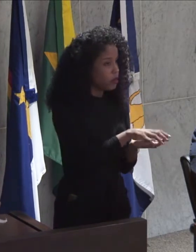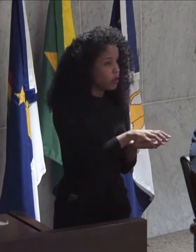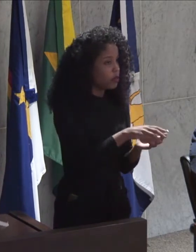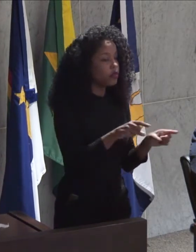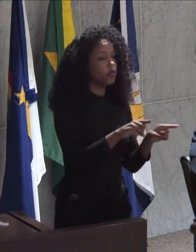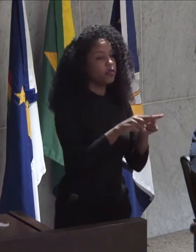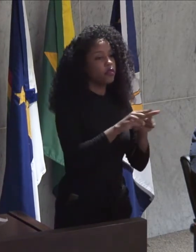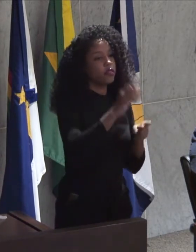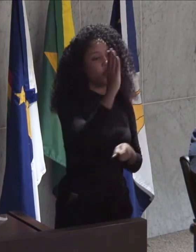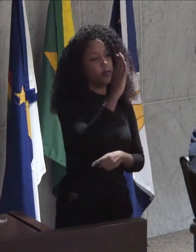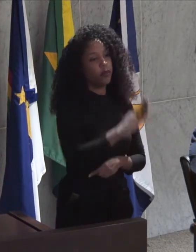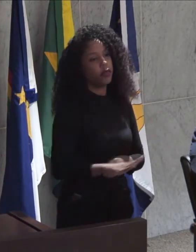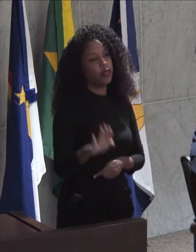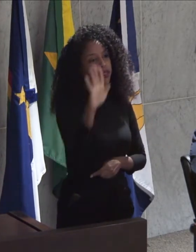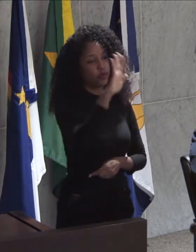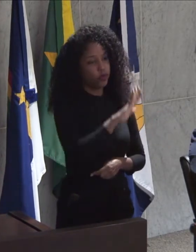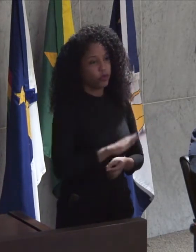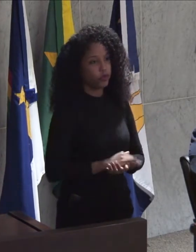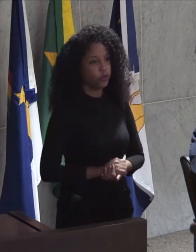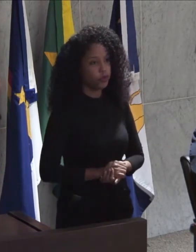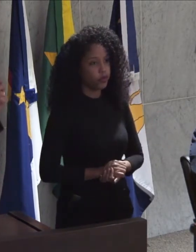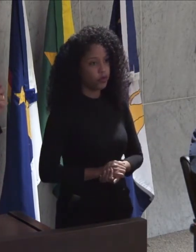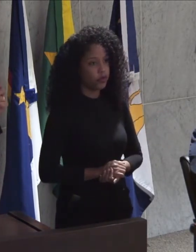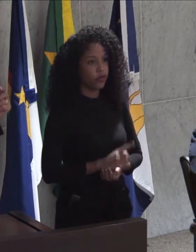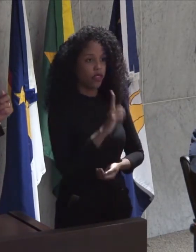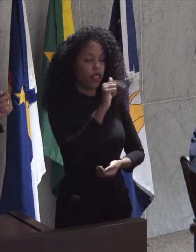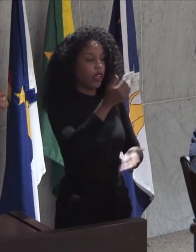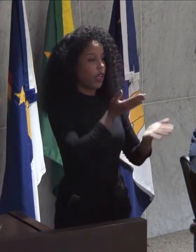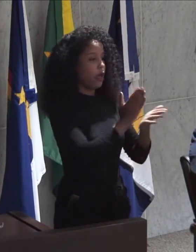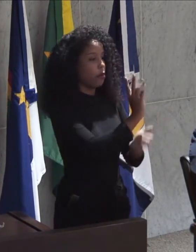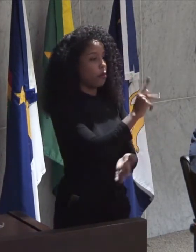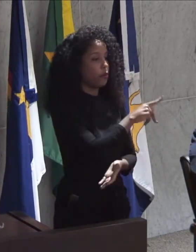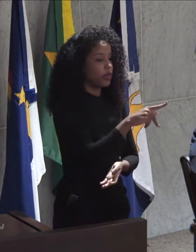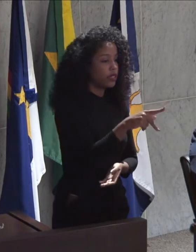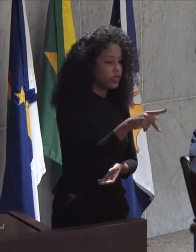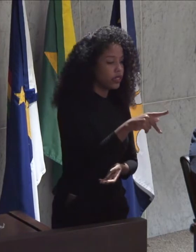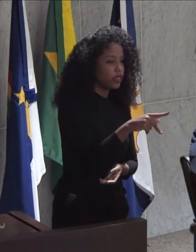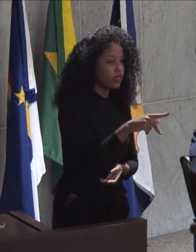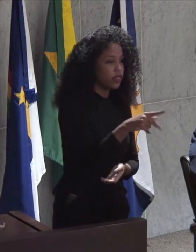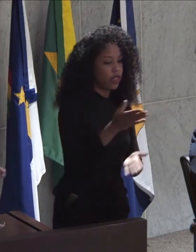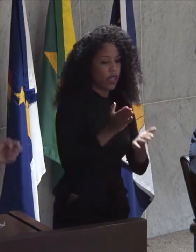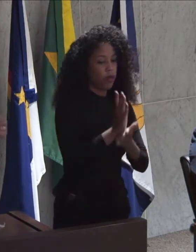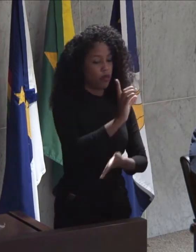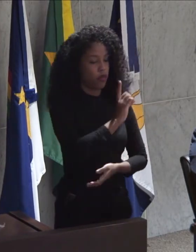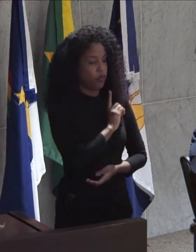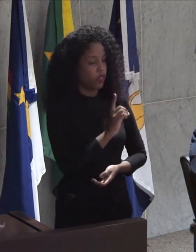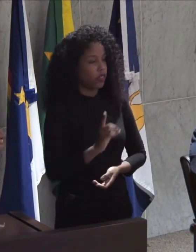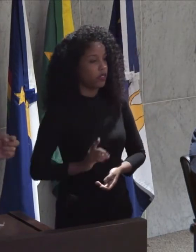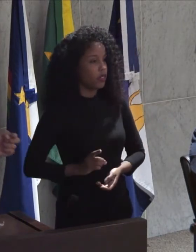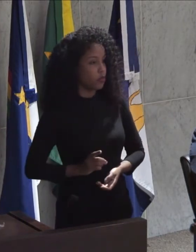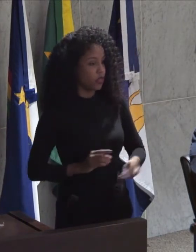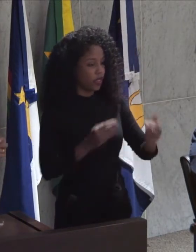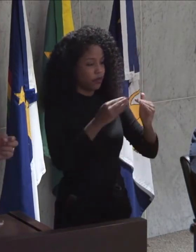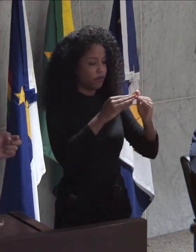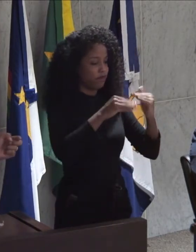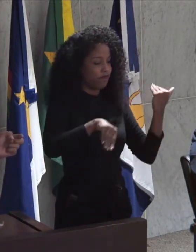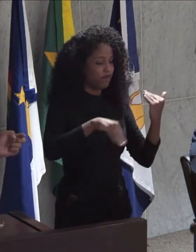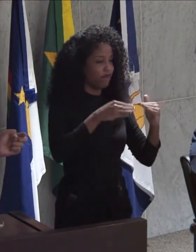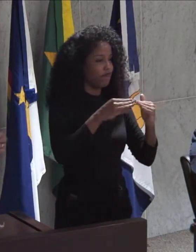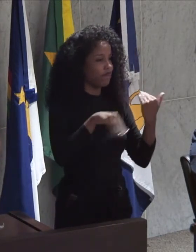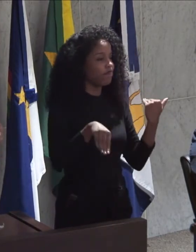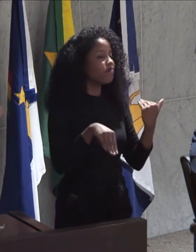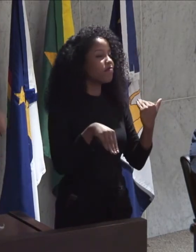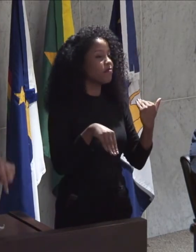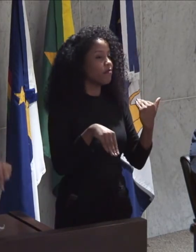nível nacional. Porque não adianta a gente eleger o presidente e eleger deputados que vão estar contrários